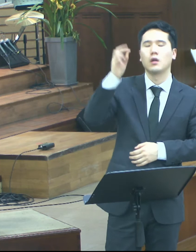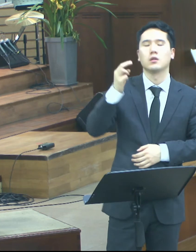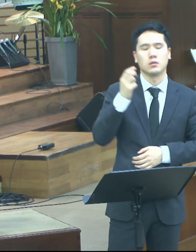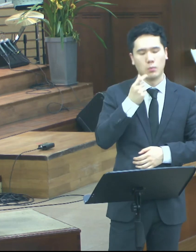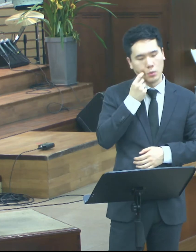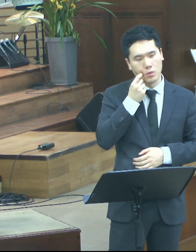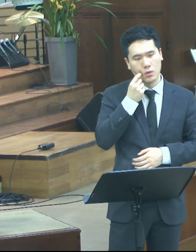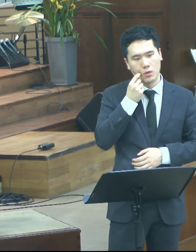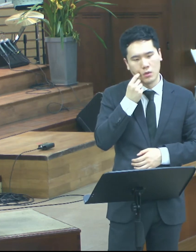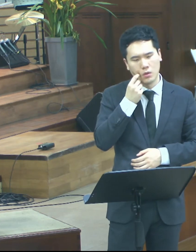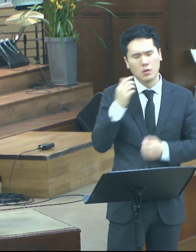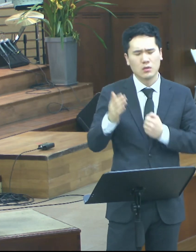많은 거예요.